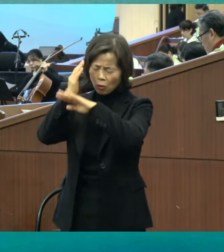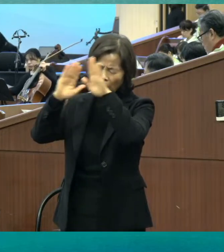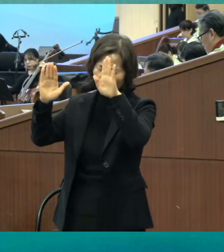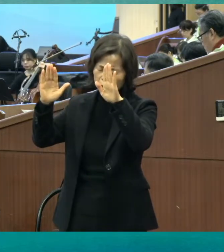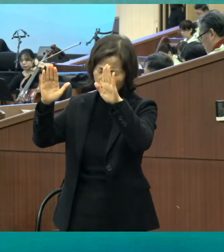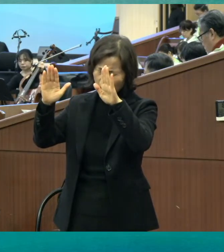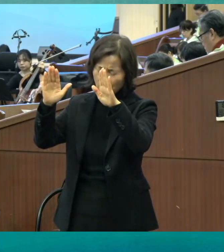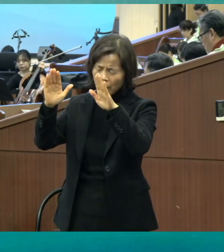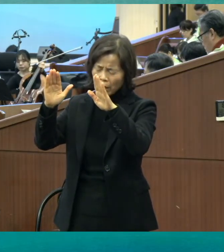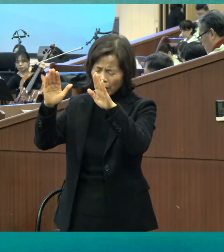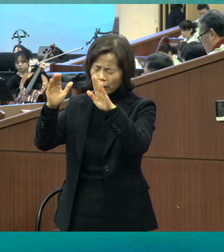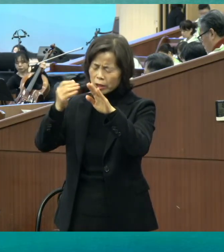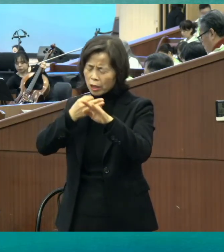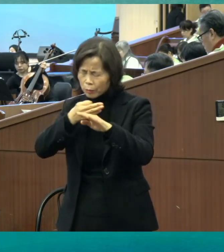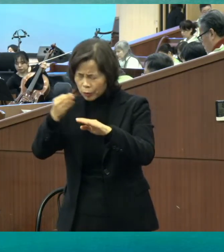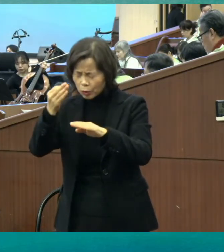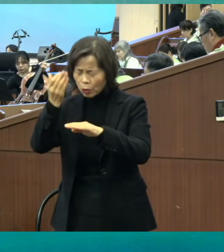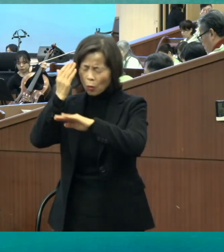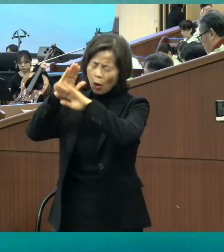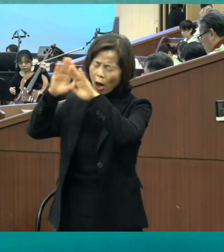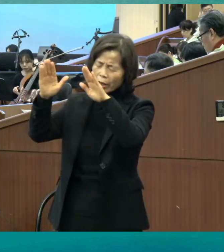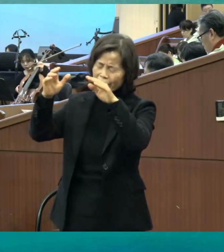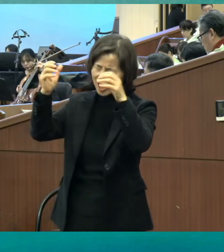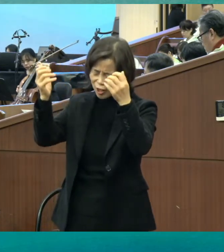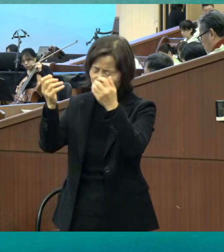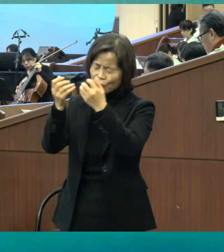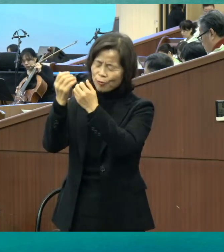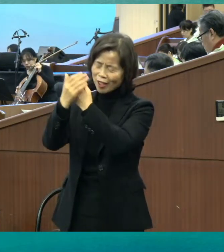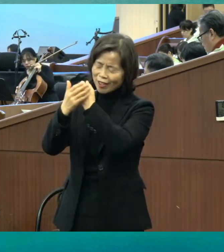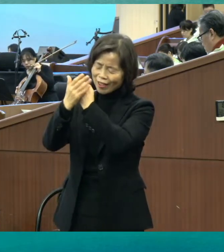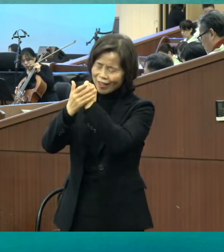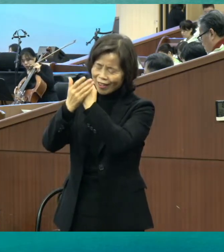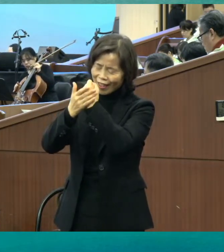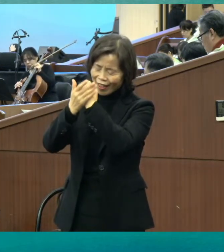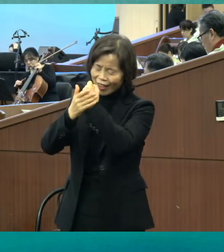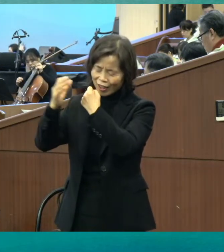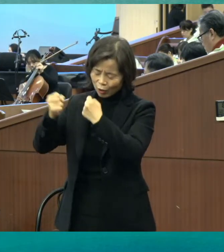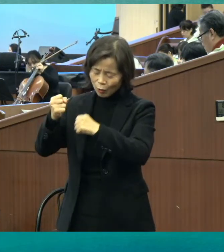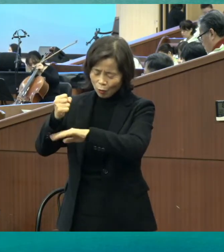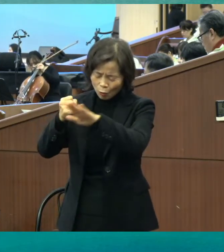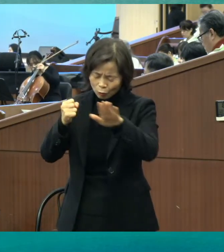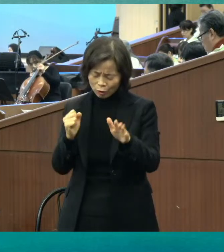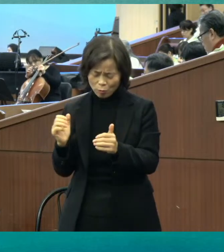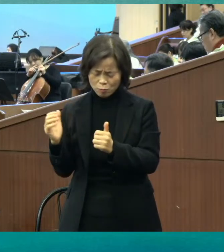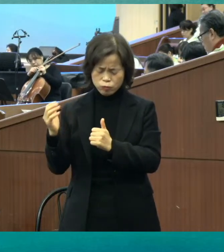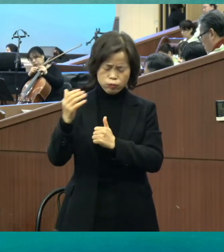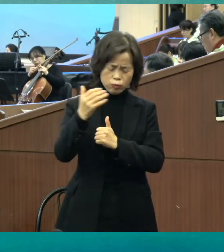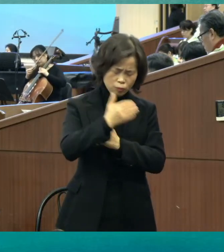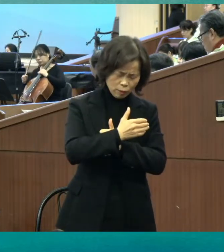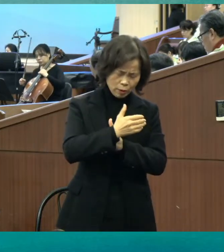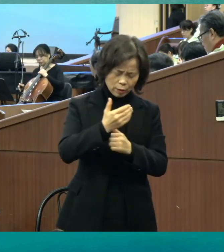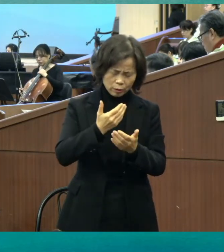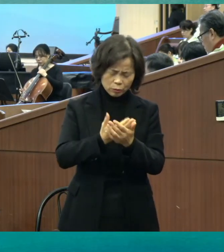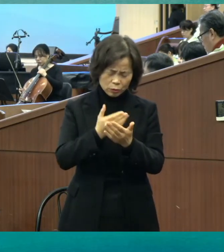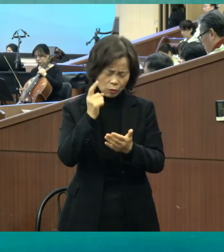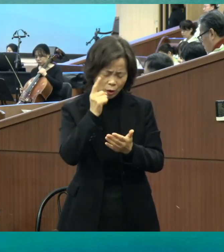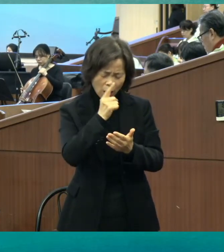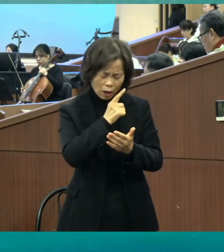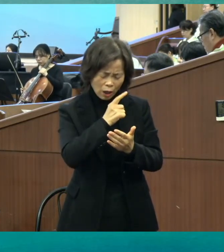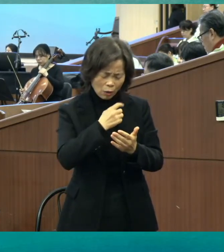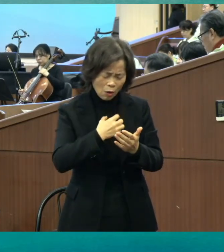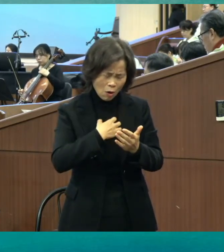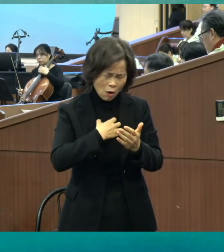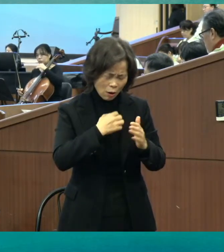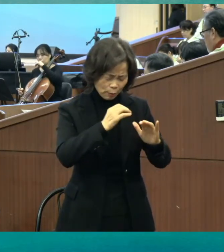음성으로, 하늘의 충만한 은혜로 우리를 덮어주셔서 이 악하고 험한